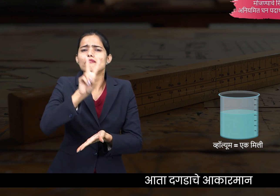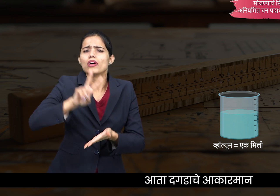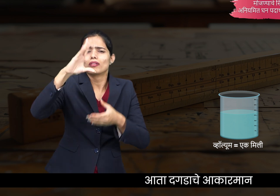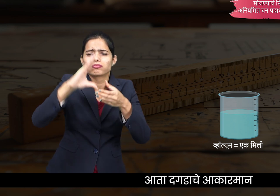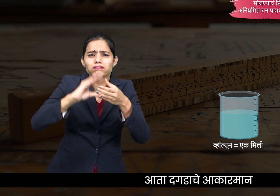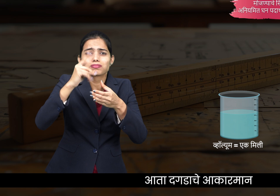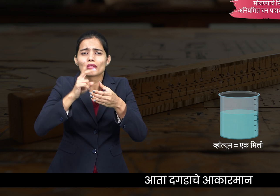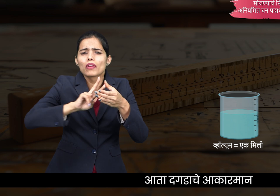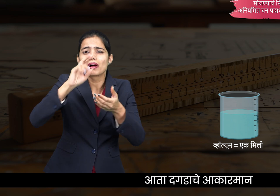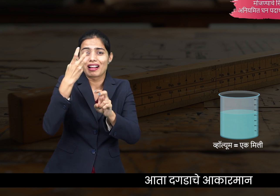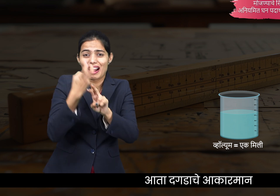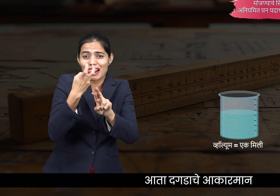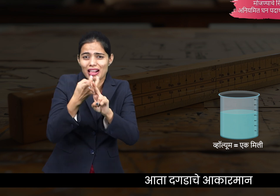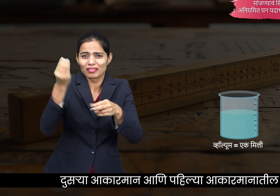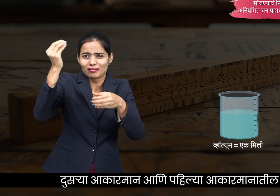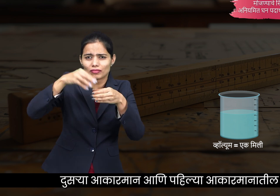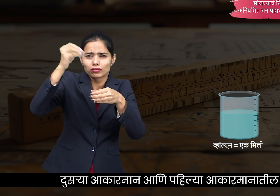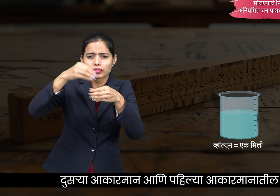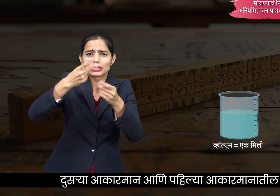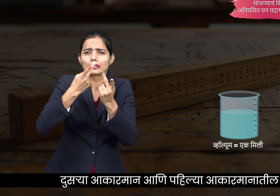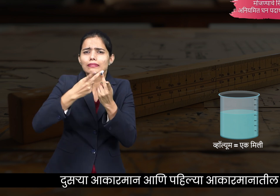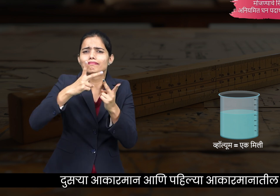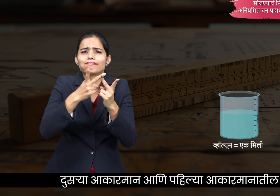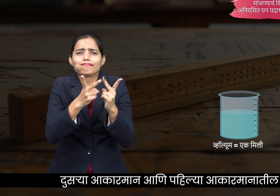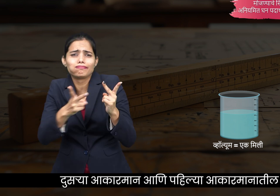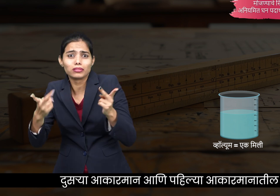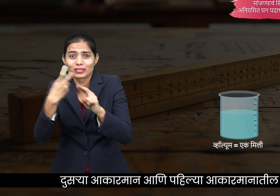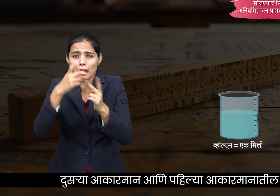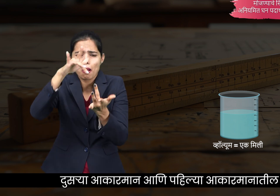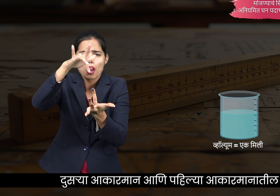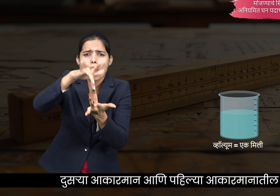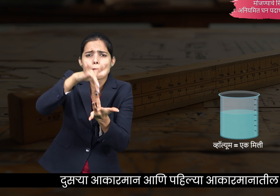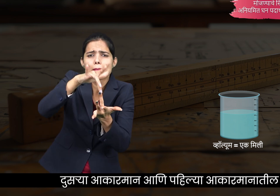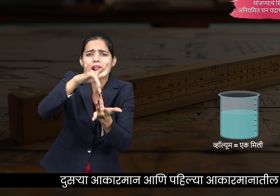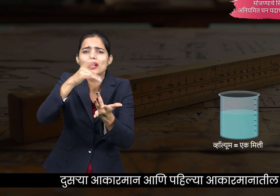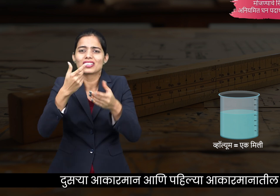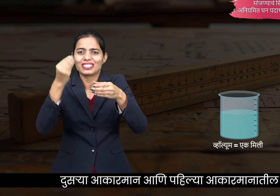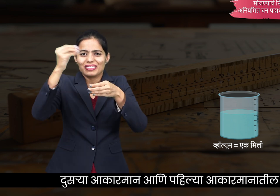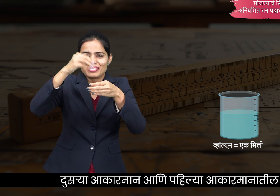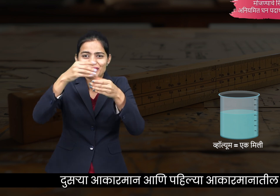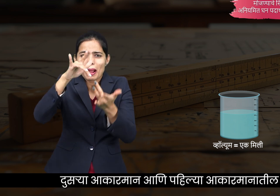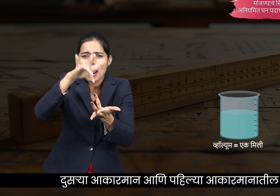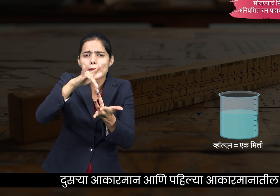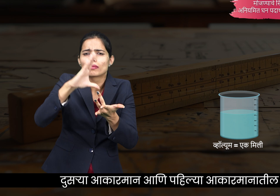आता दगडाचे आकारमान दुसऱ्या आकारमान आणि पहिल्या आकारमानातील फरक असेल,